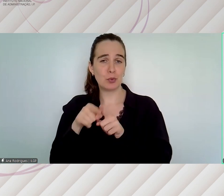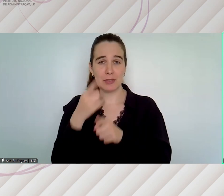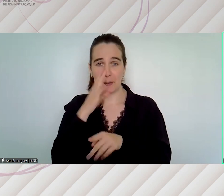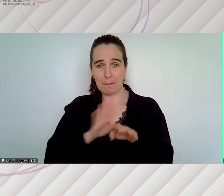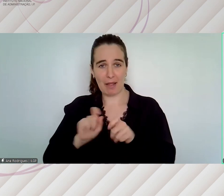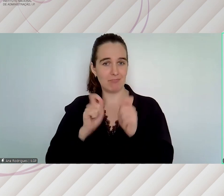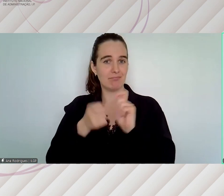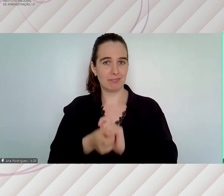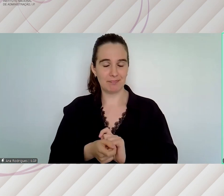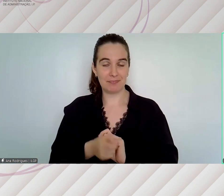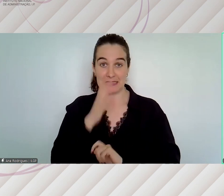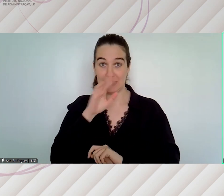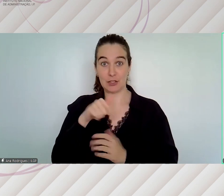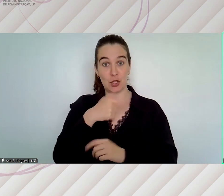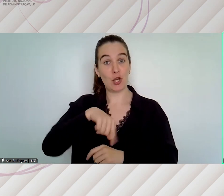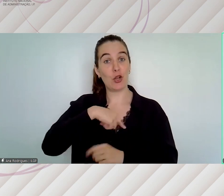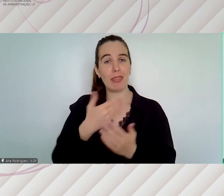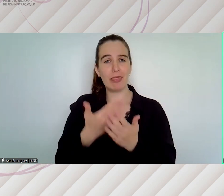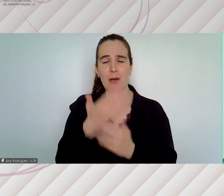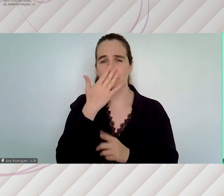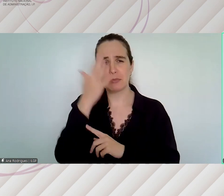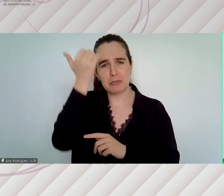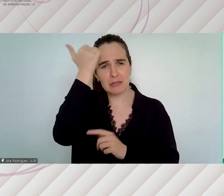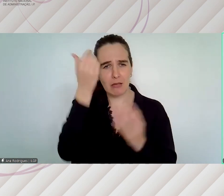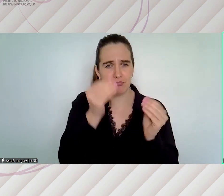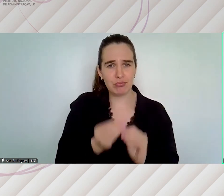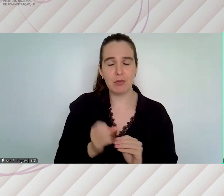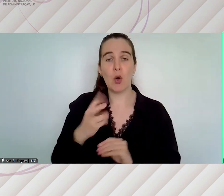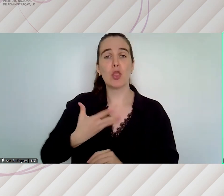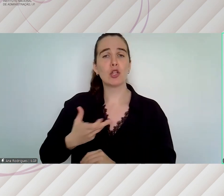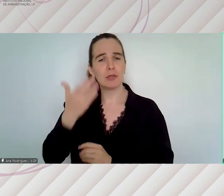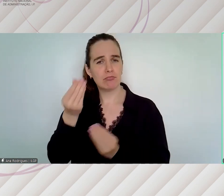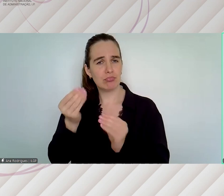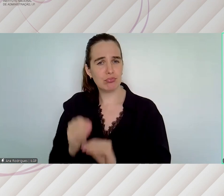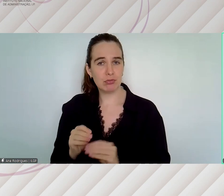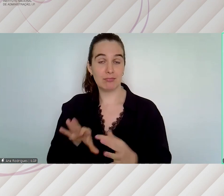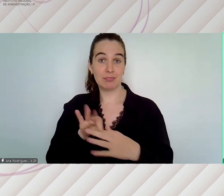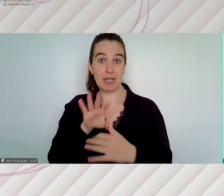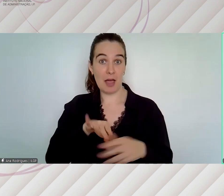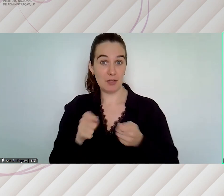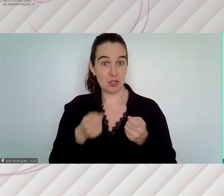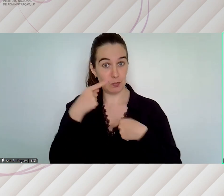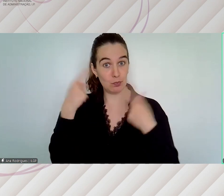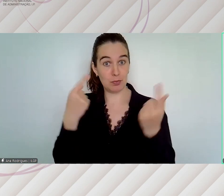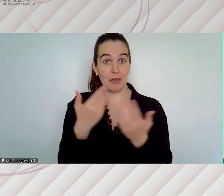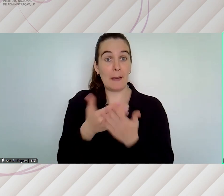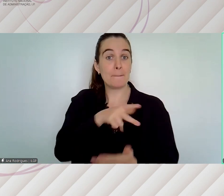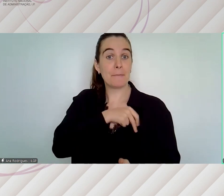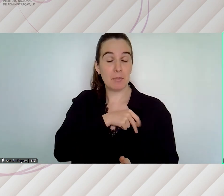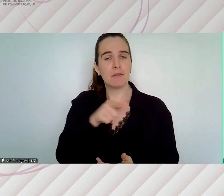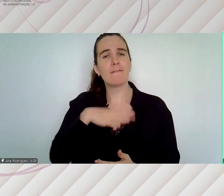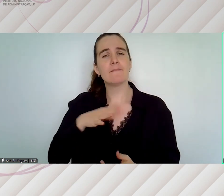práticas. Ao premiar dissertações de mestrado e teses de doutoramento relativas à administração pública, pretende-se